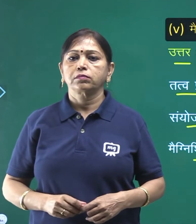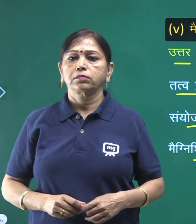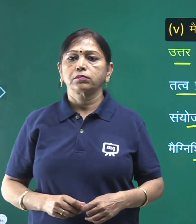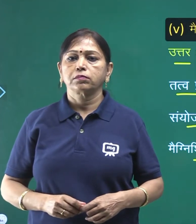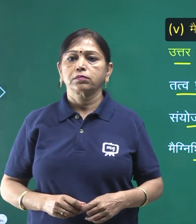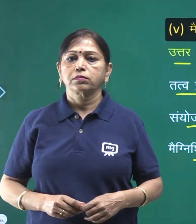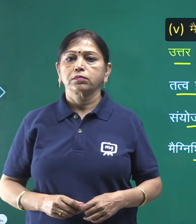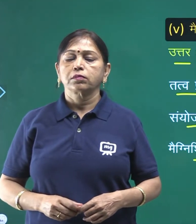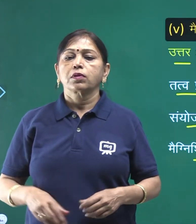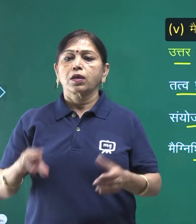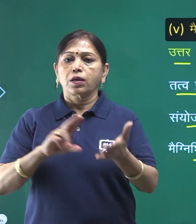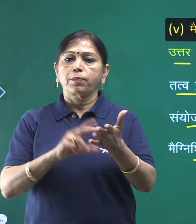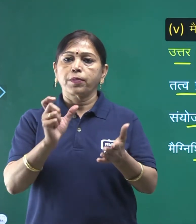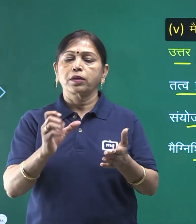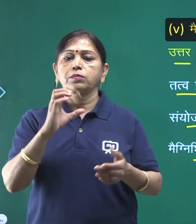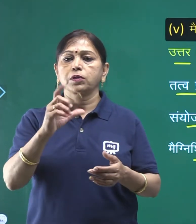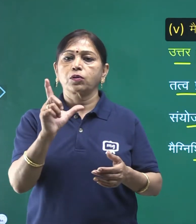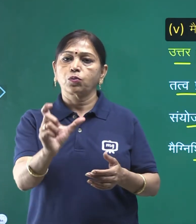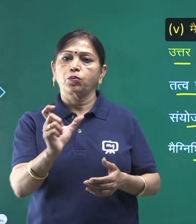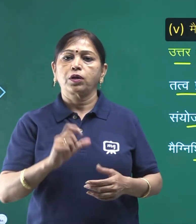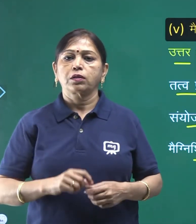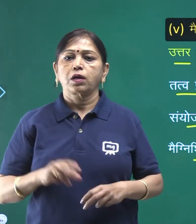मैग्नीशियम क्लोराइड का सूत्र हुआ